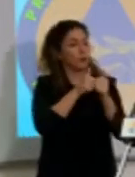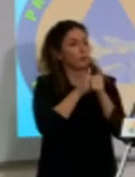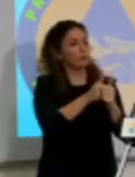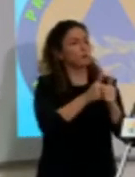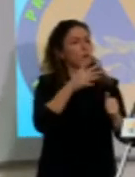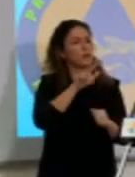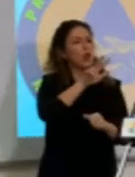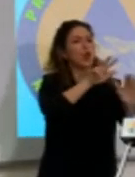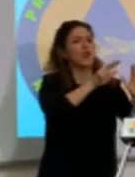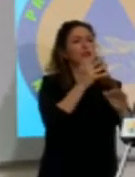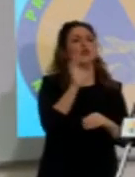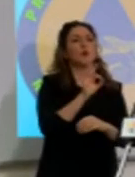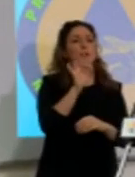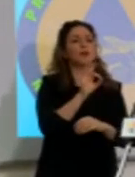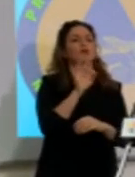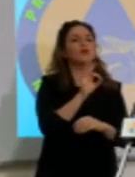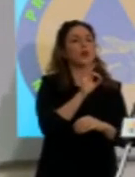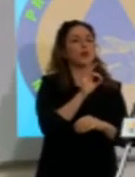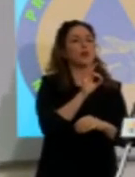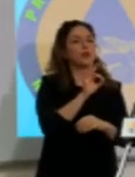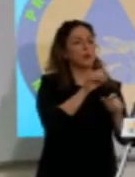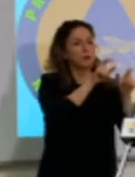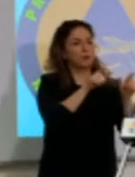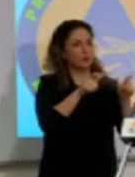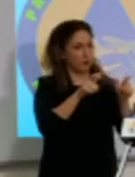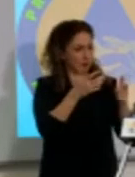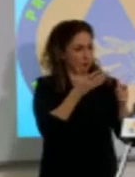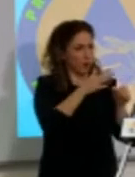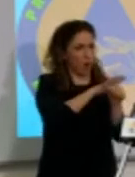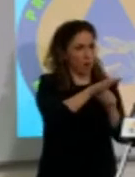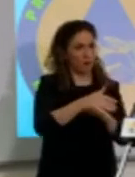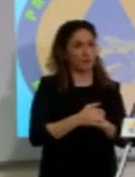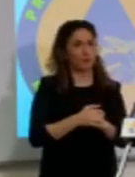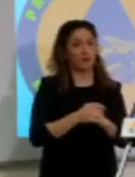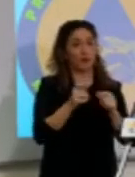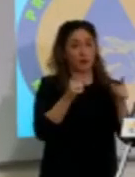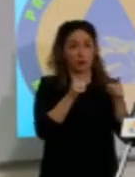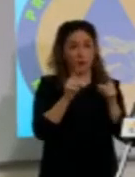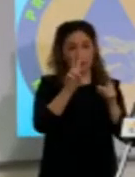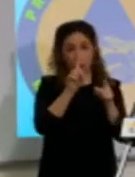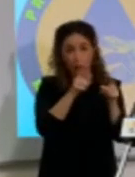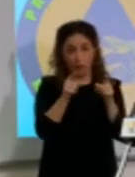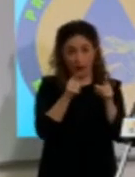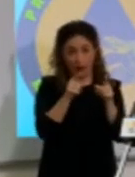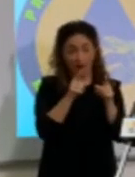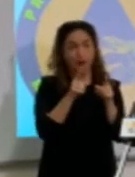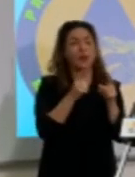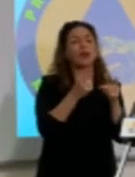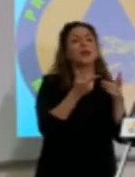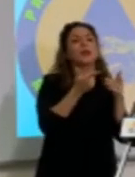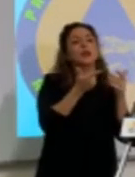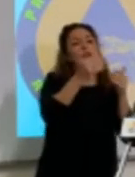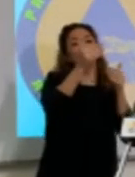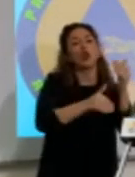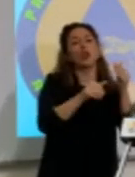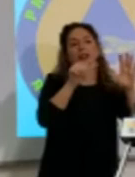i 6.979 che sono ricoveri ordinari non gov.it insomma un terzo dei ricoverati in ospedale in veneto oggi è